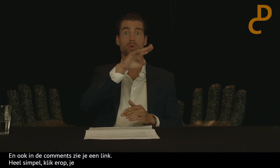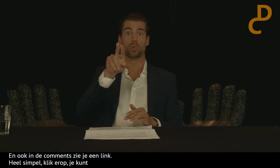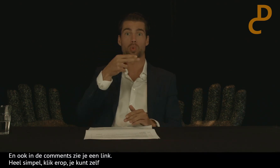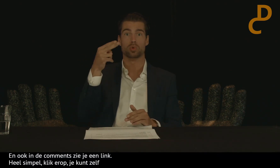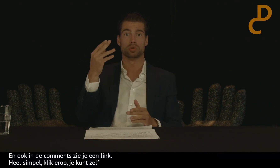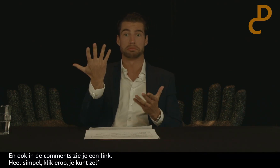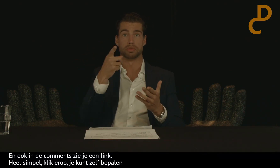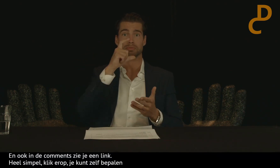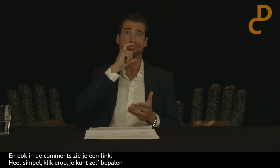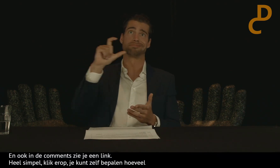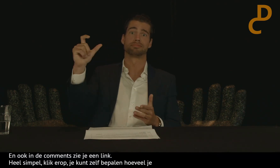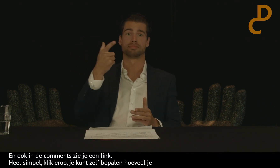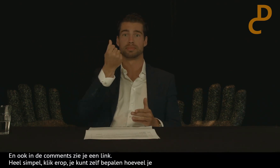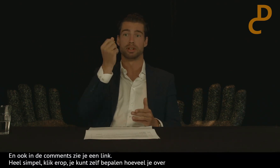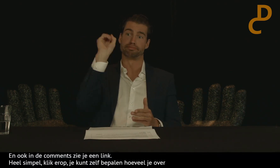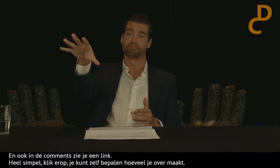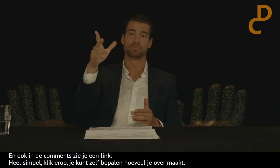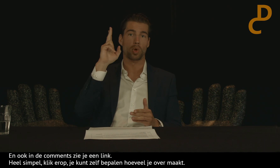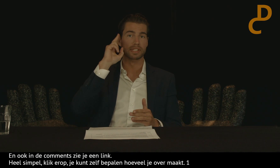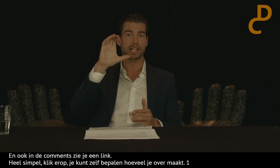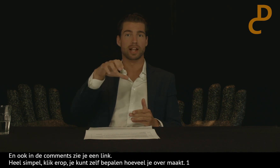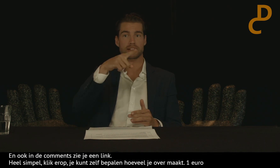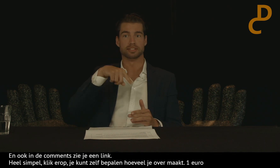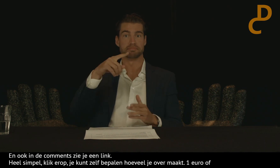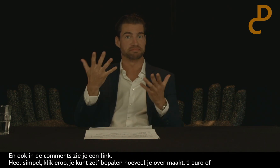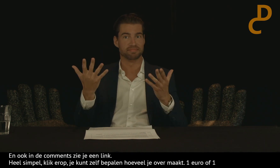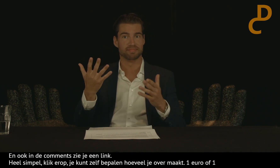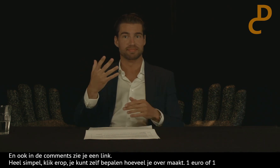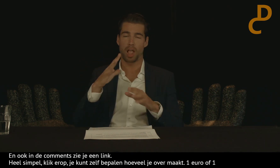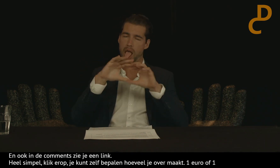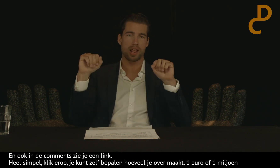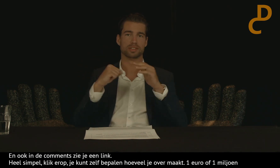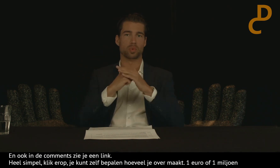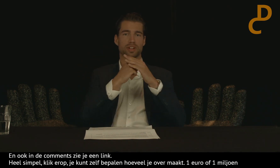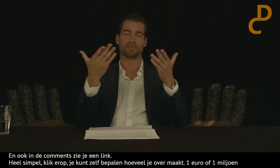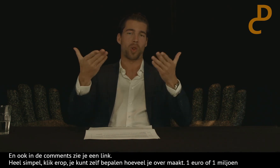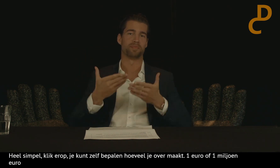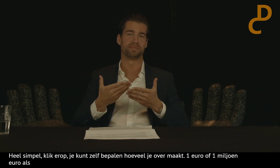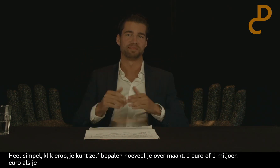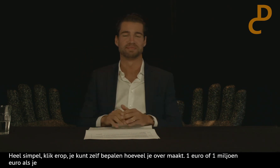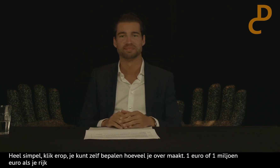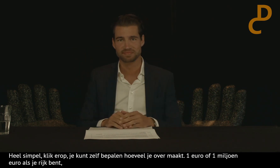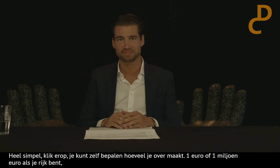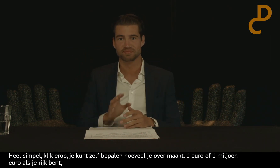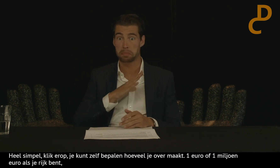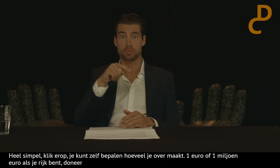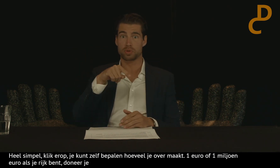1 euro of 1 miljoen euro. Als je ontzettend rijk bent, doneer je dat aan Dove Centraal. Alle ondersteuning is